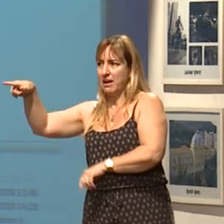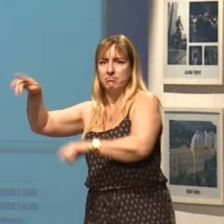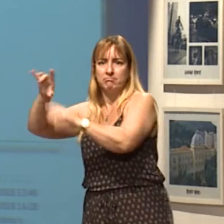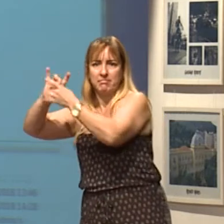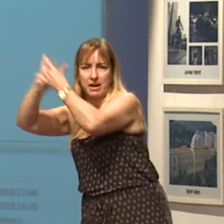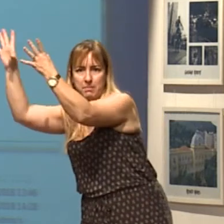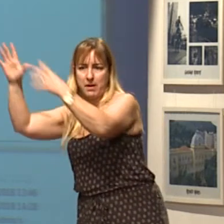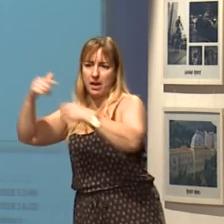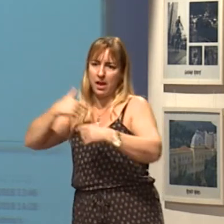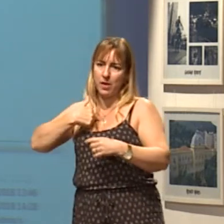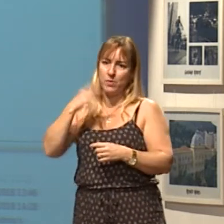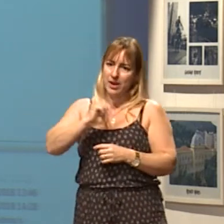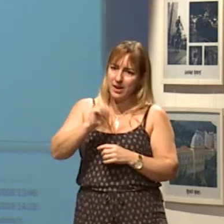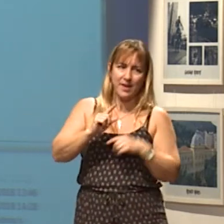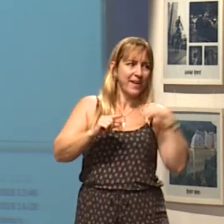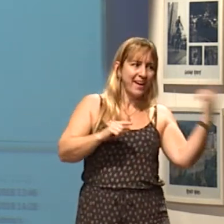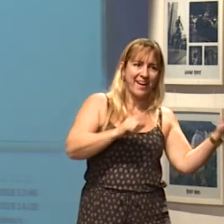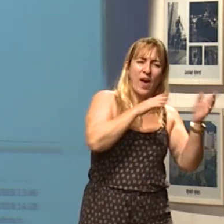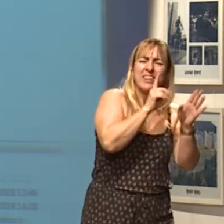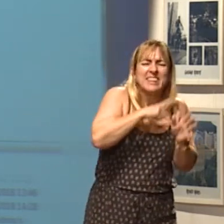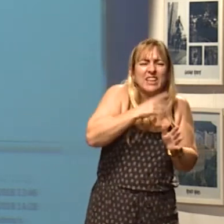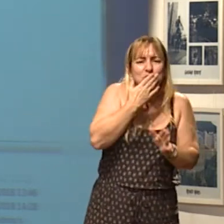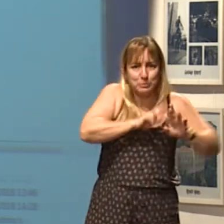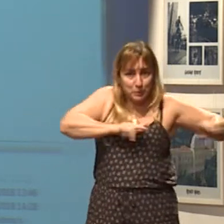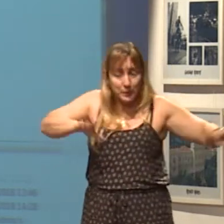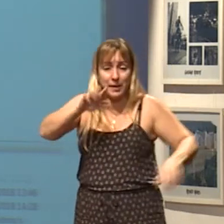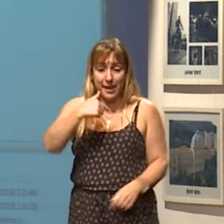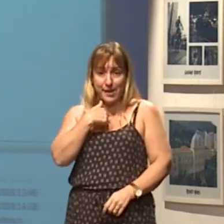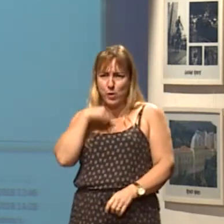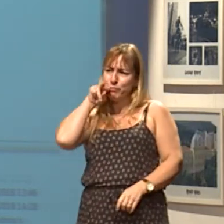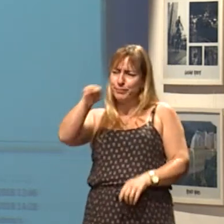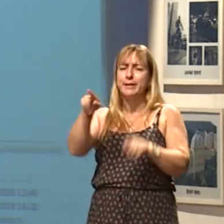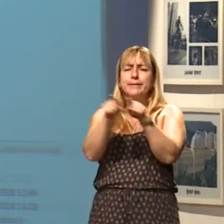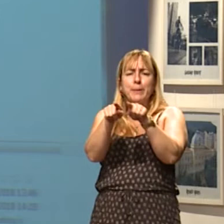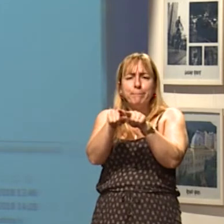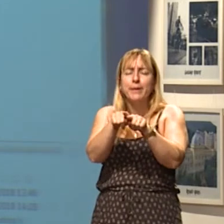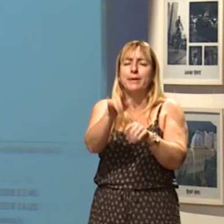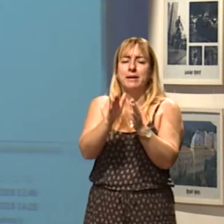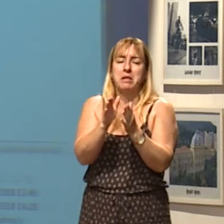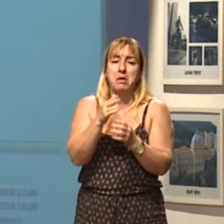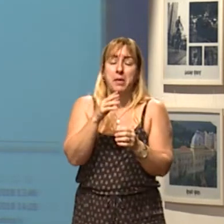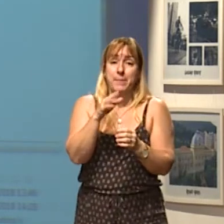é imprescindível aqui, né? Ela é liberal? Ela não. E eu percebo